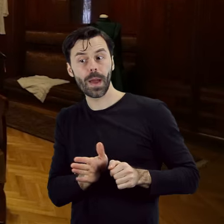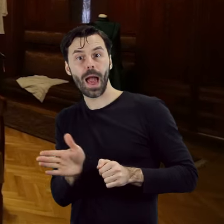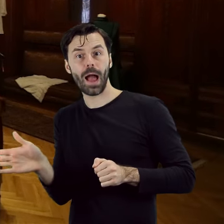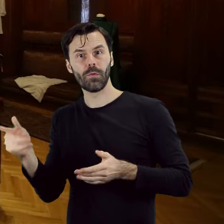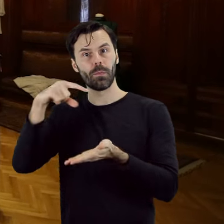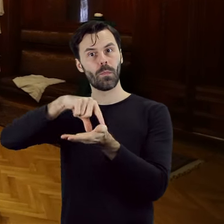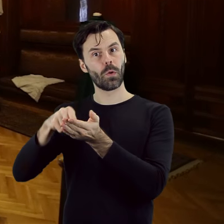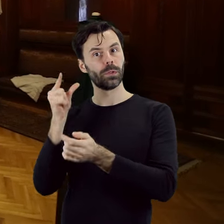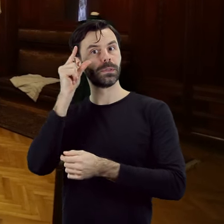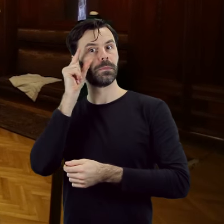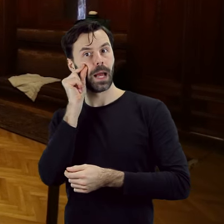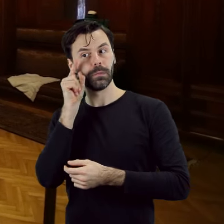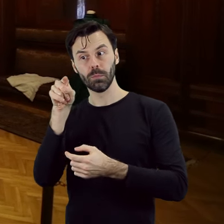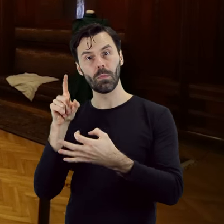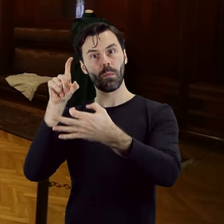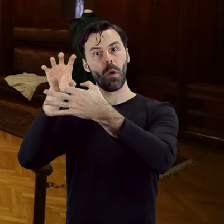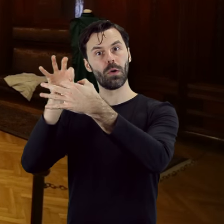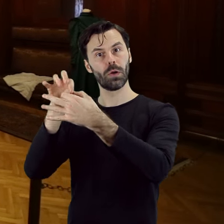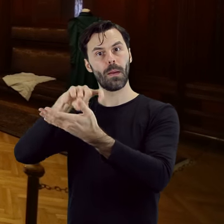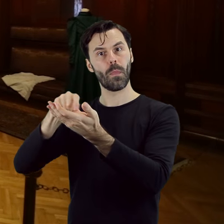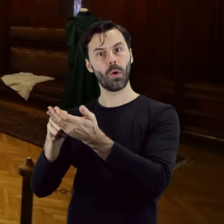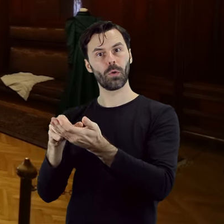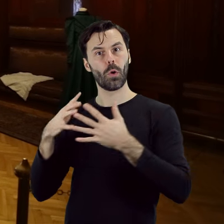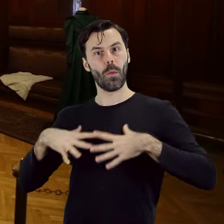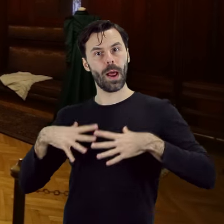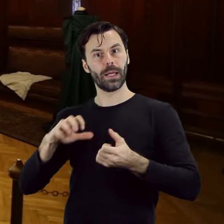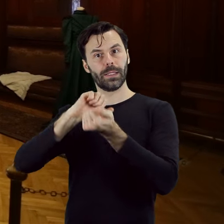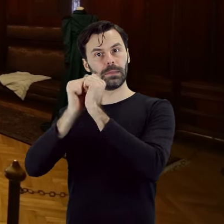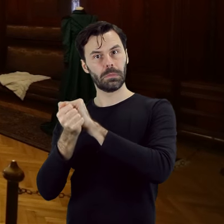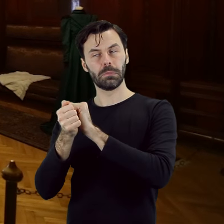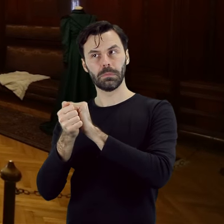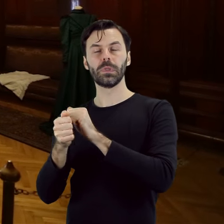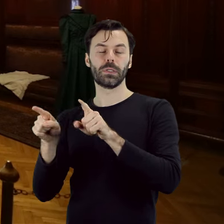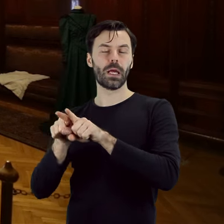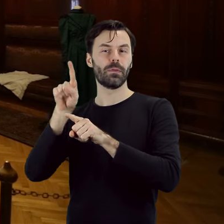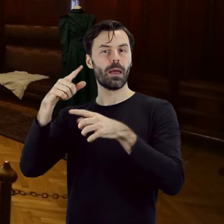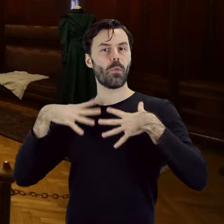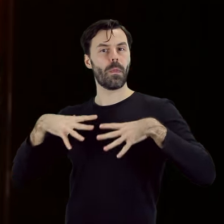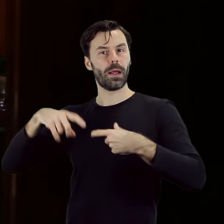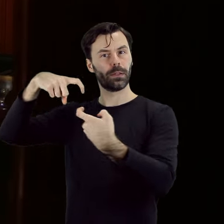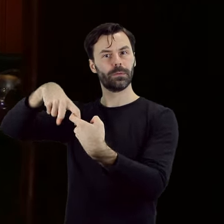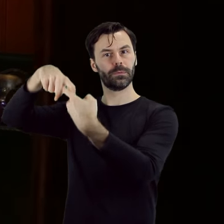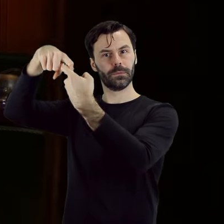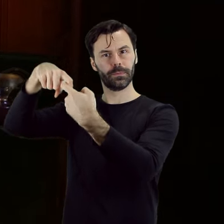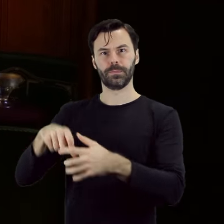się sypialnia połączona z gotowalnią, funkcjonującą również jako garderoba. Oba pomieszczenia